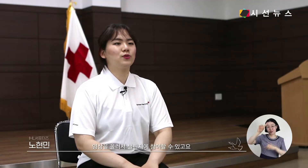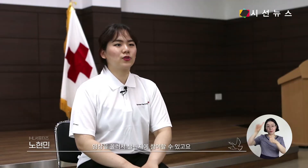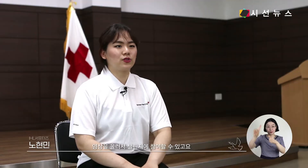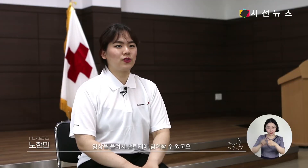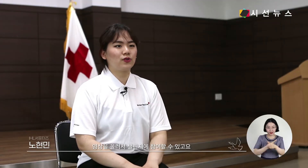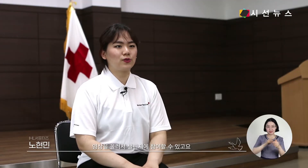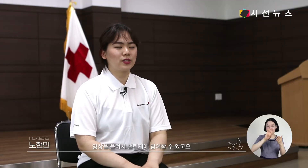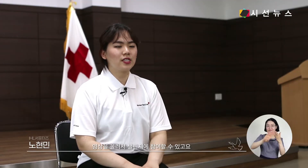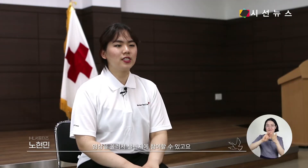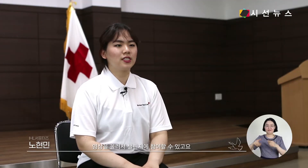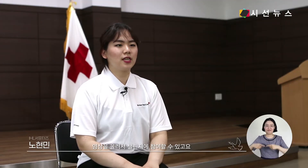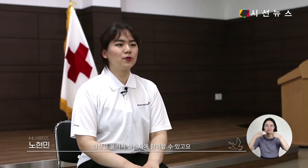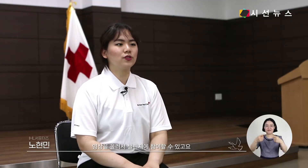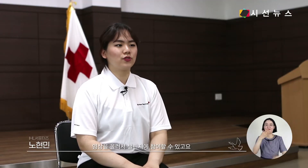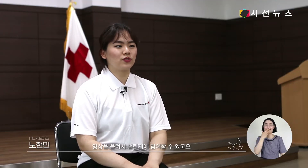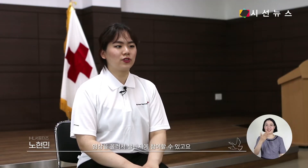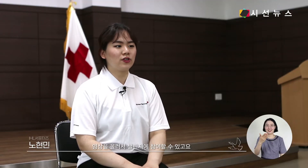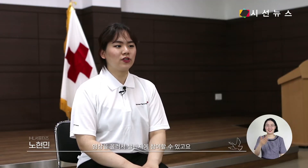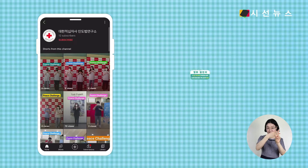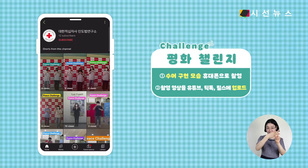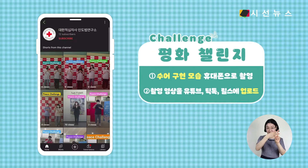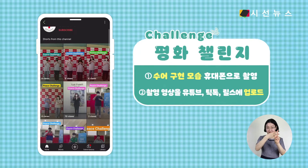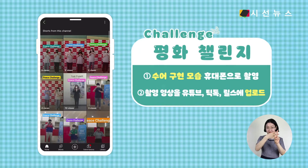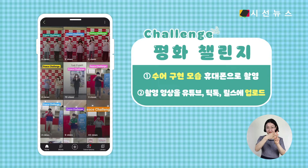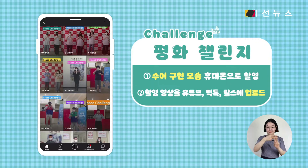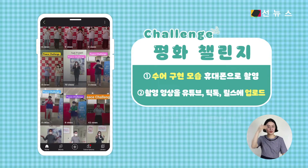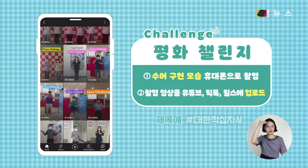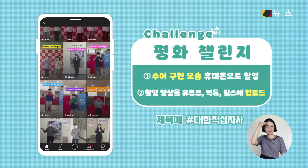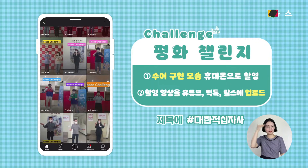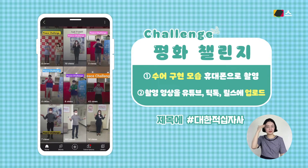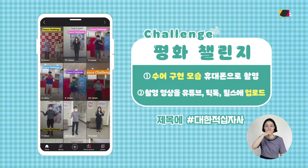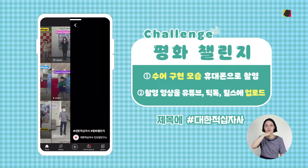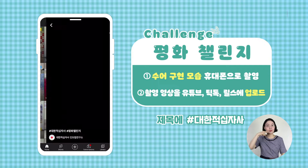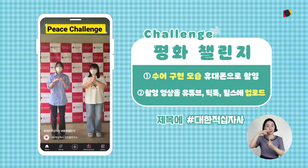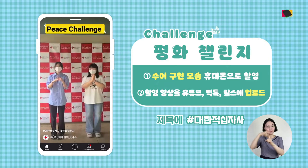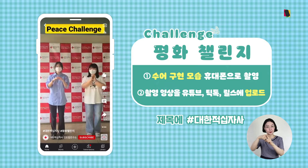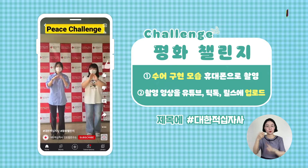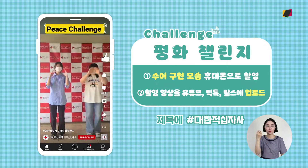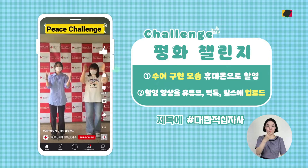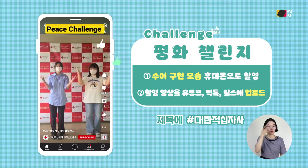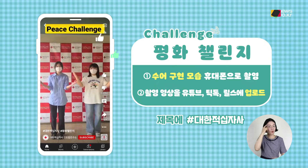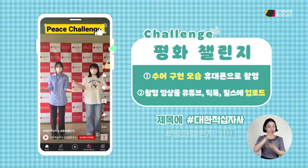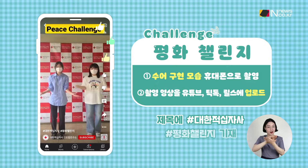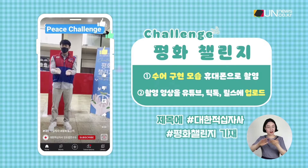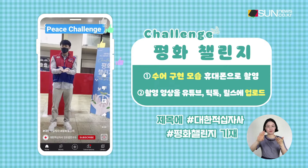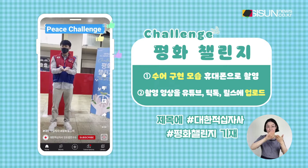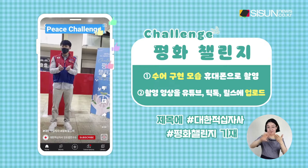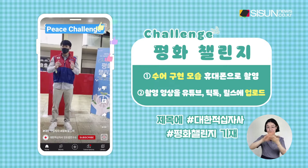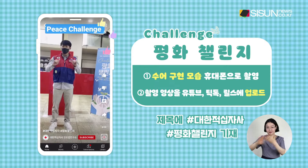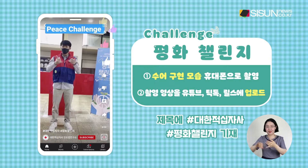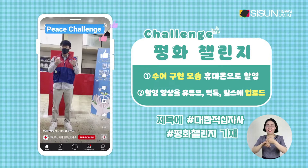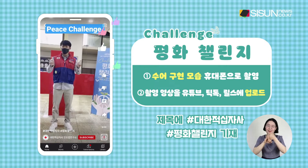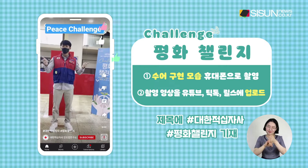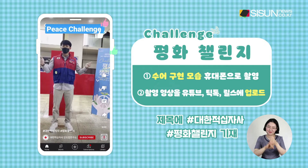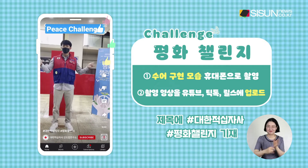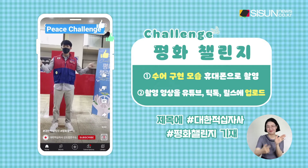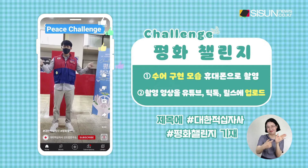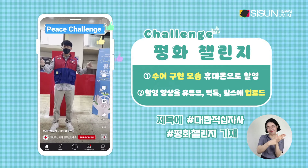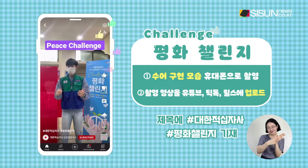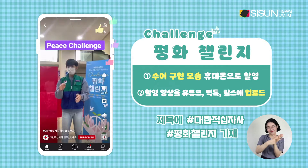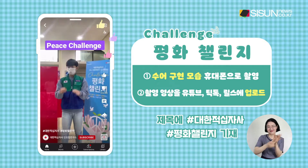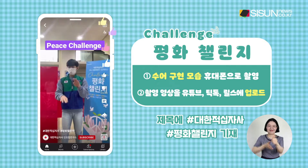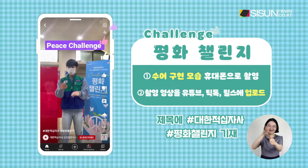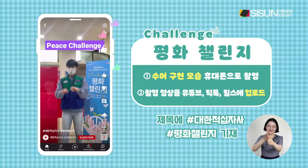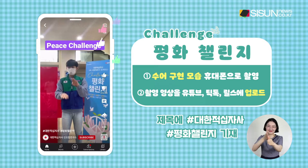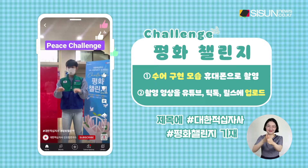영상을 올림으로써 챌린지에 참여할 수 있고요. 해시태그에 대한적십자사 혹은 뭐 평화 챌린지 꼭 언급해